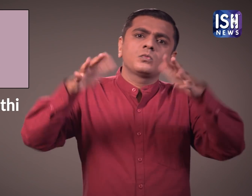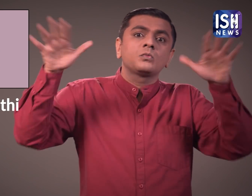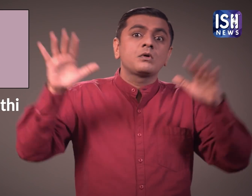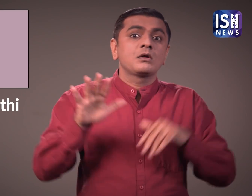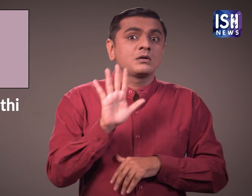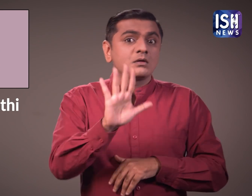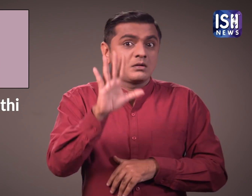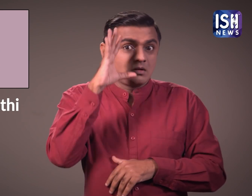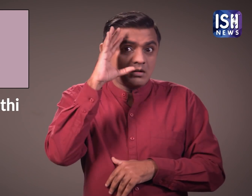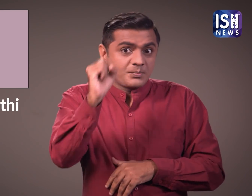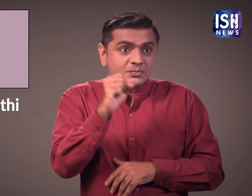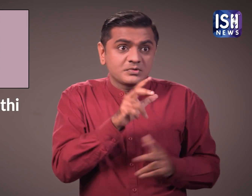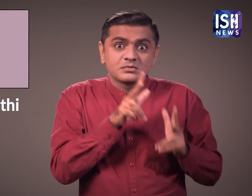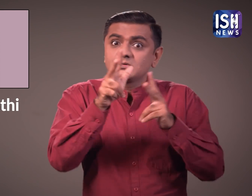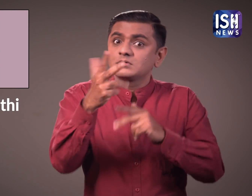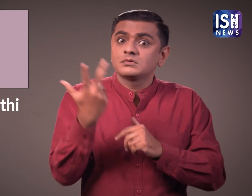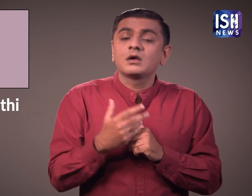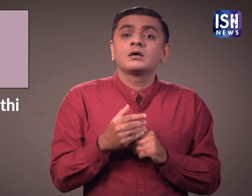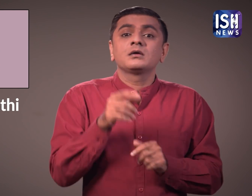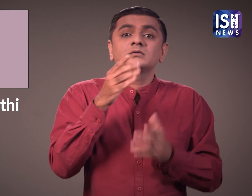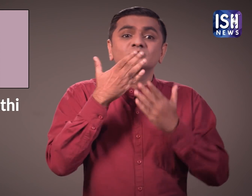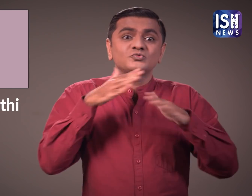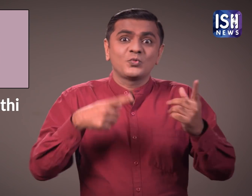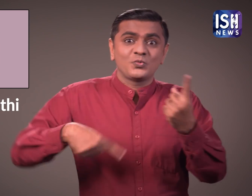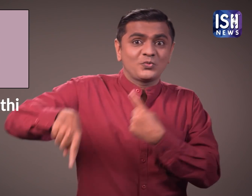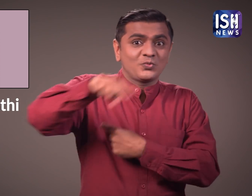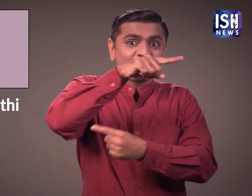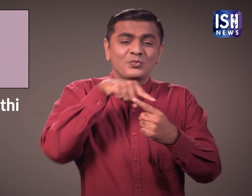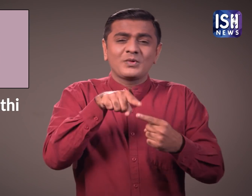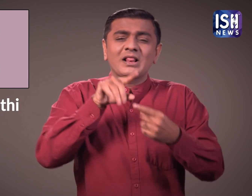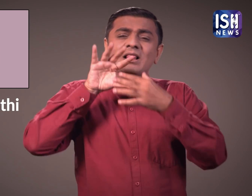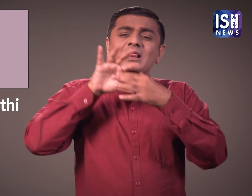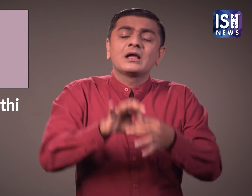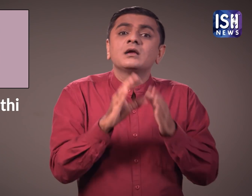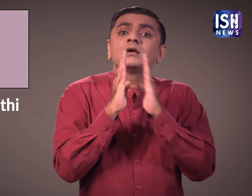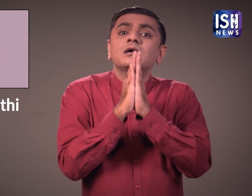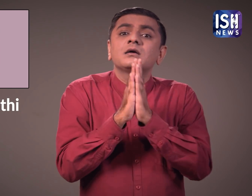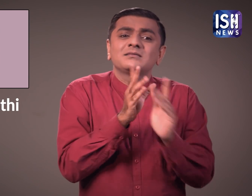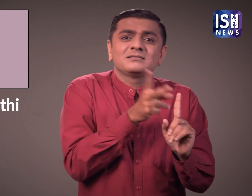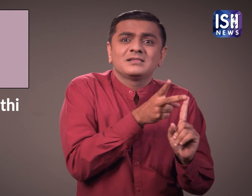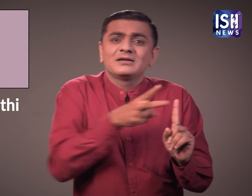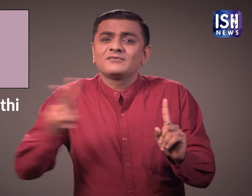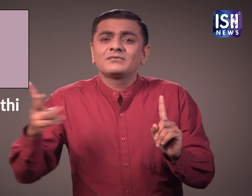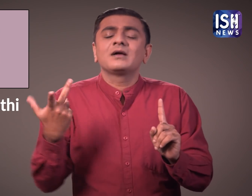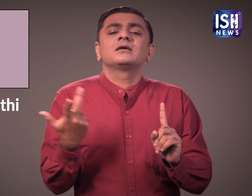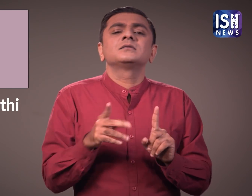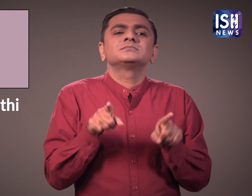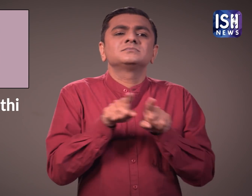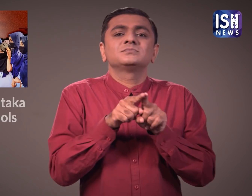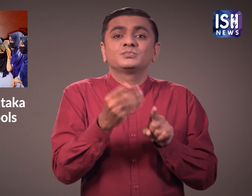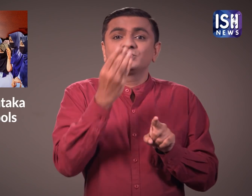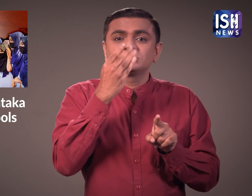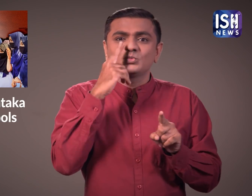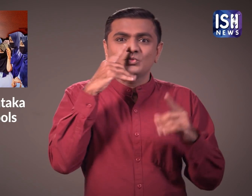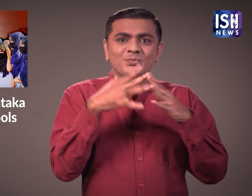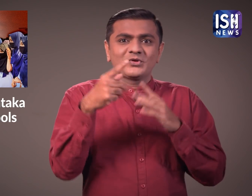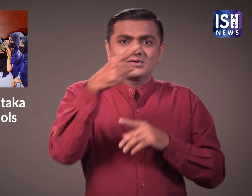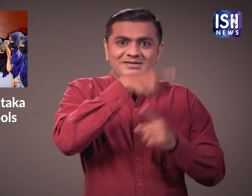छात्रों को हिंदू, मुस्लिम, इसाई, आदी धर्मों से संबंदित किसी भी कपड़े को पहनने की